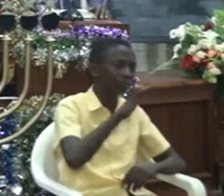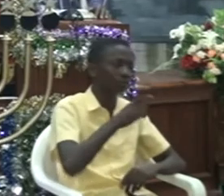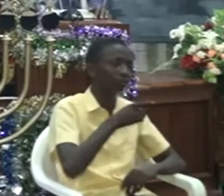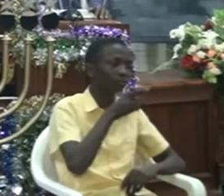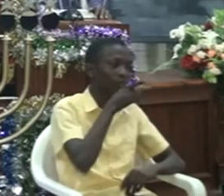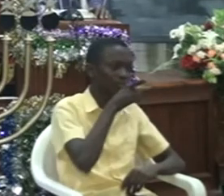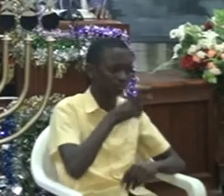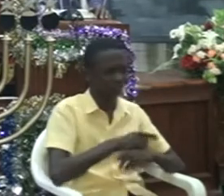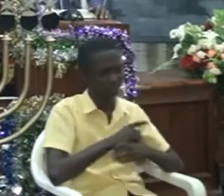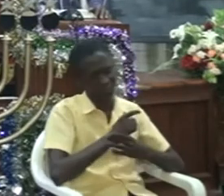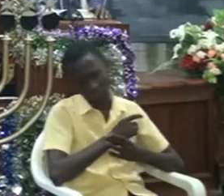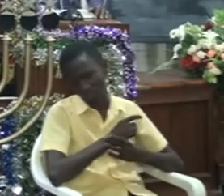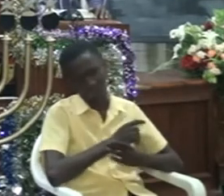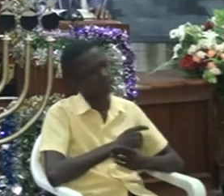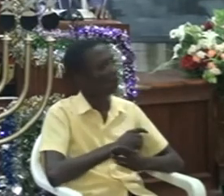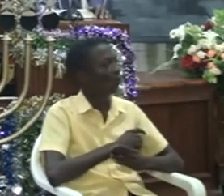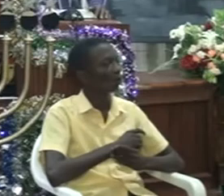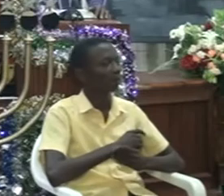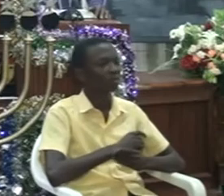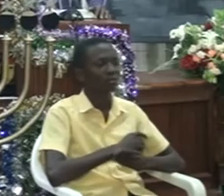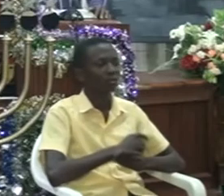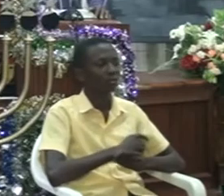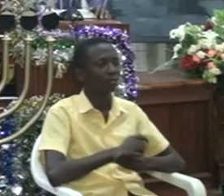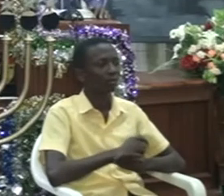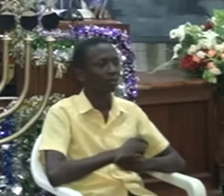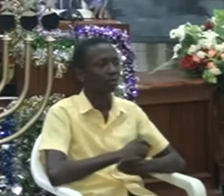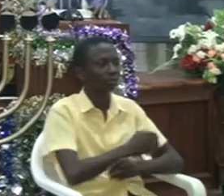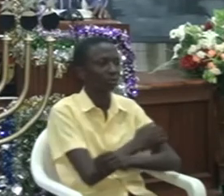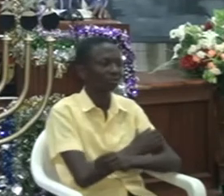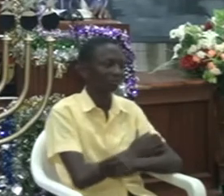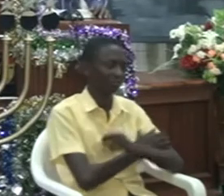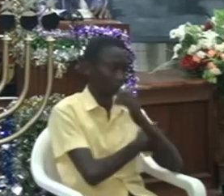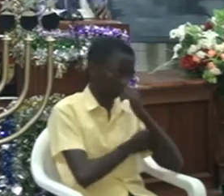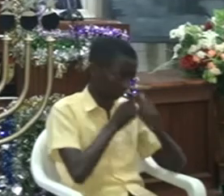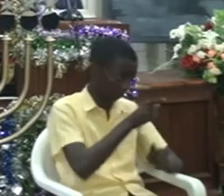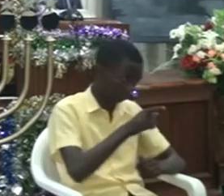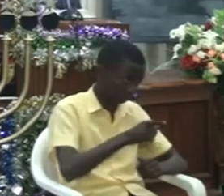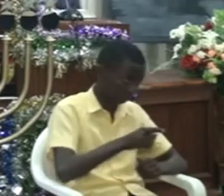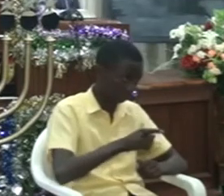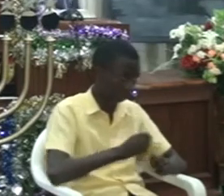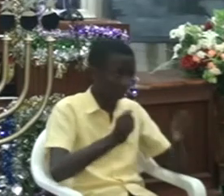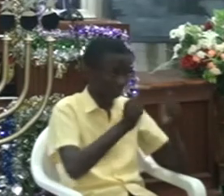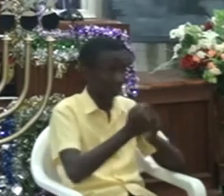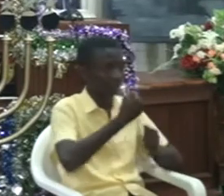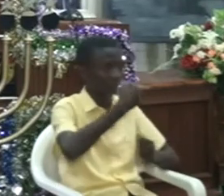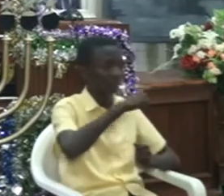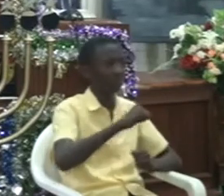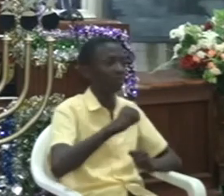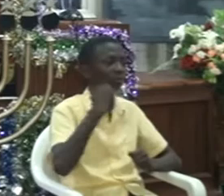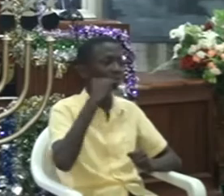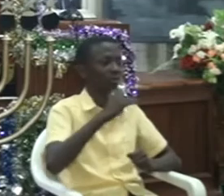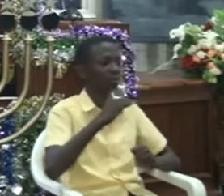as même bien d'égalité avec sa femme comme votre pasteur. Na wewe na mke wake mko sawa